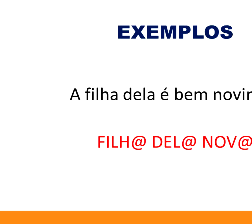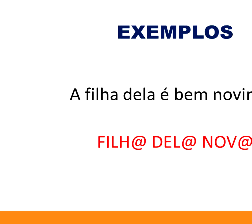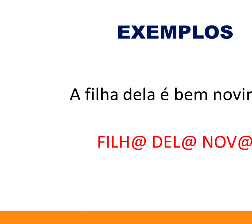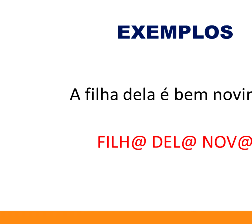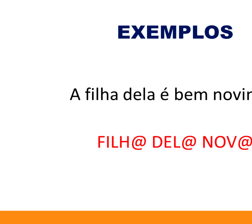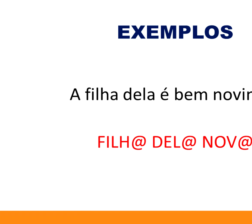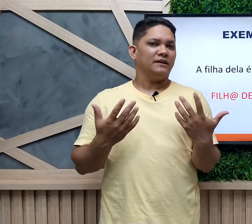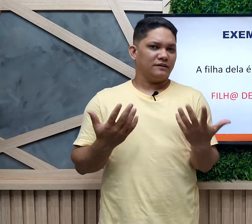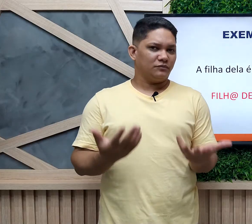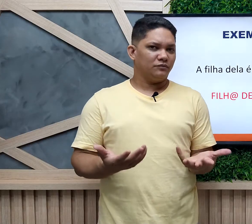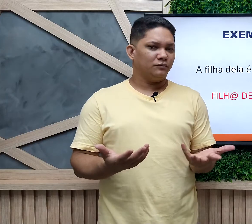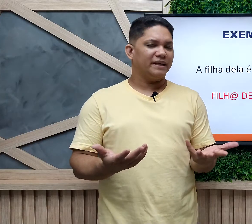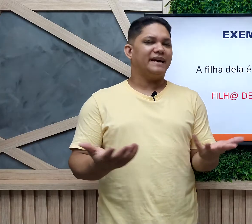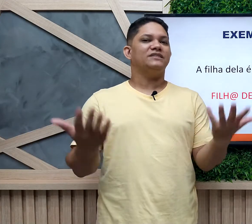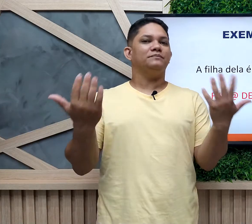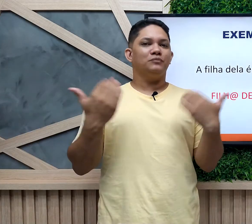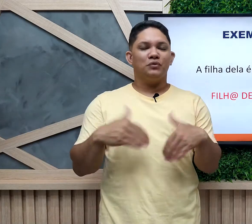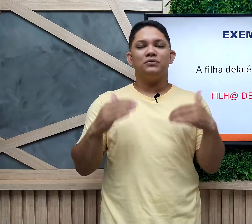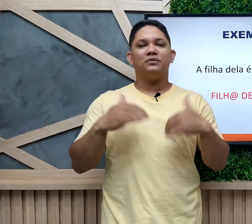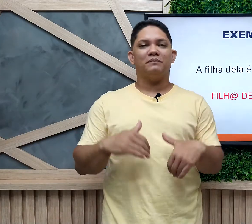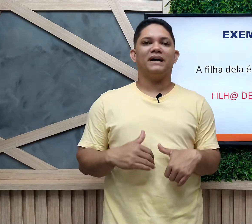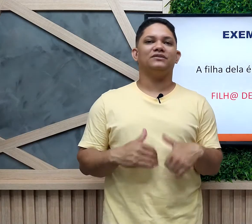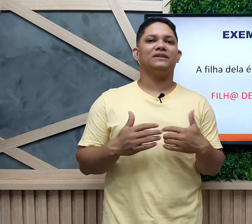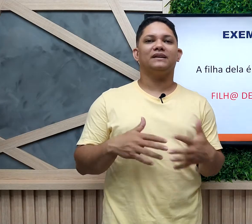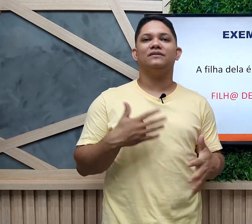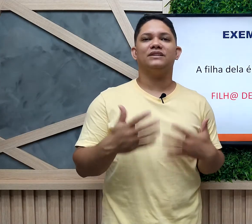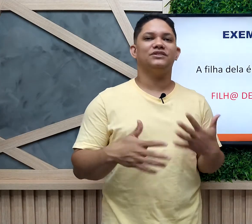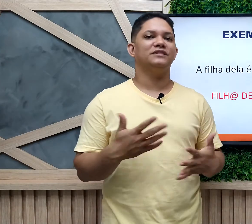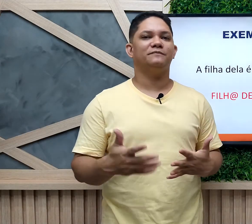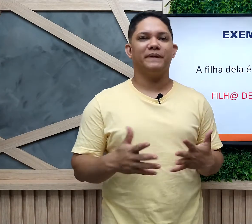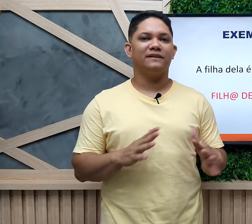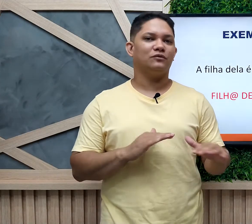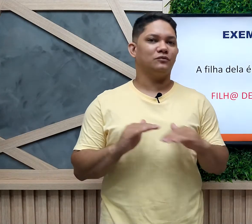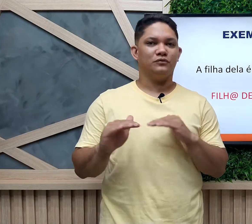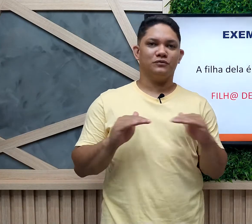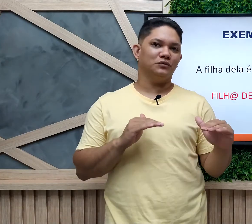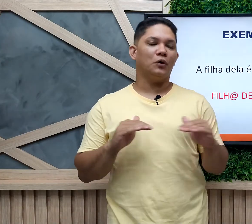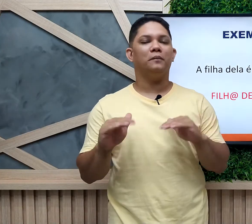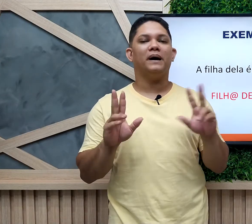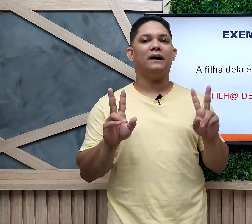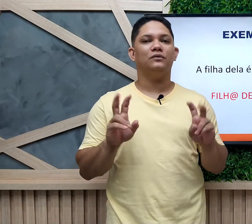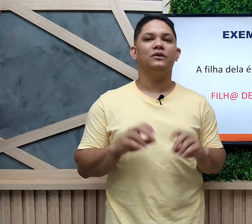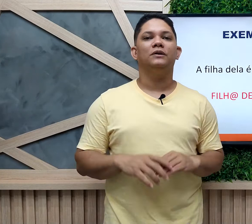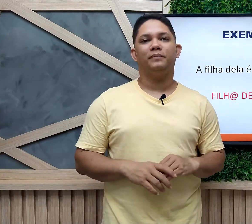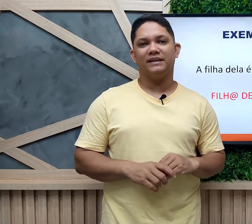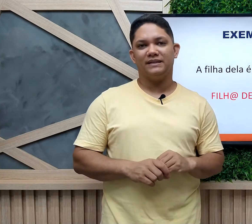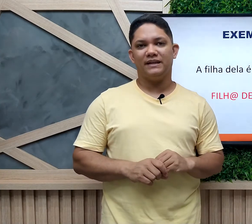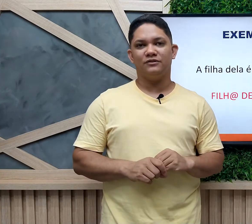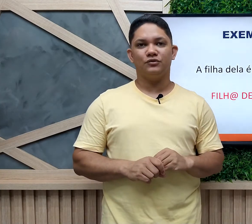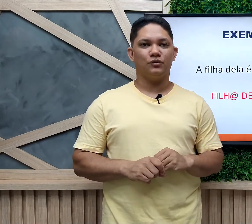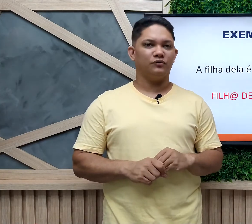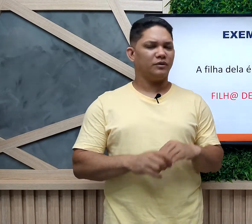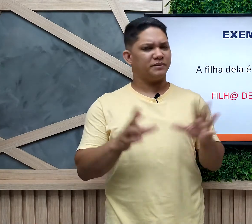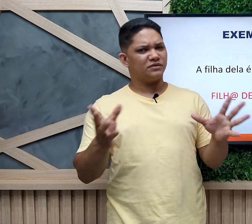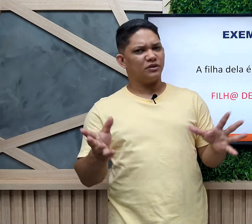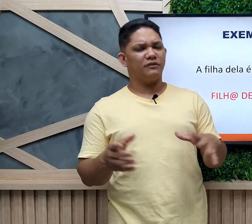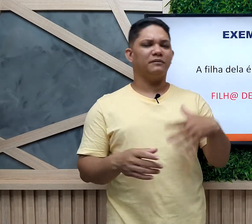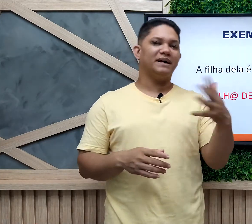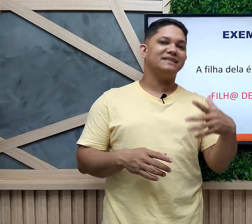que tem uma idade muito abaixo daquilo que a gente espera como normal para a ideia de novo. É uma pessoa nova, mas